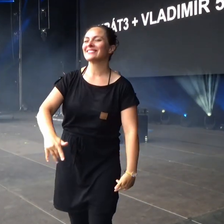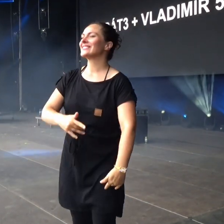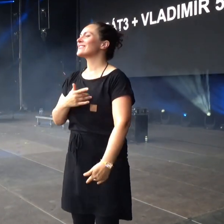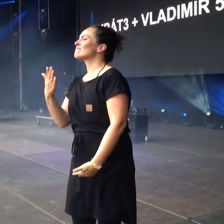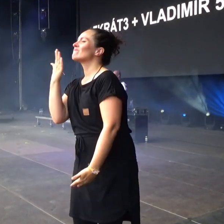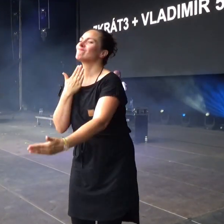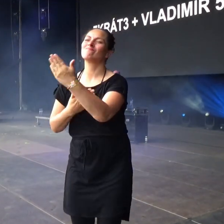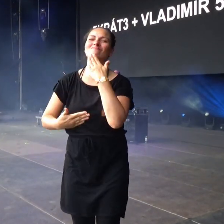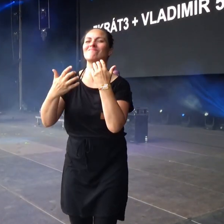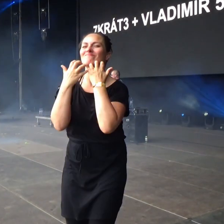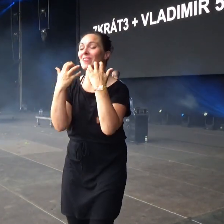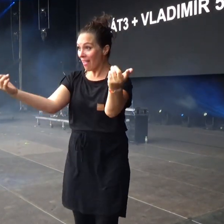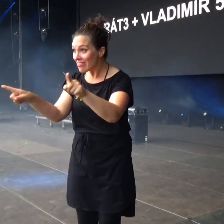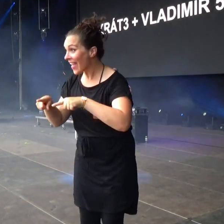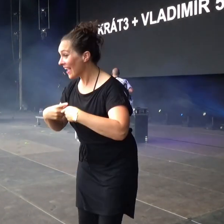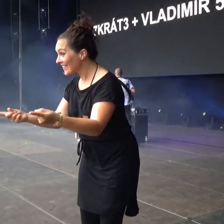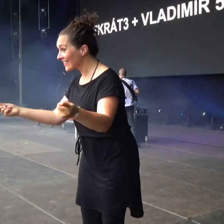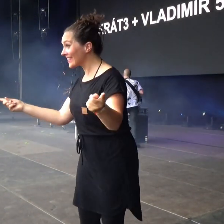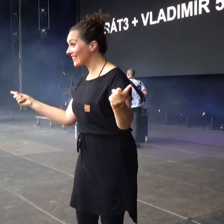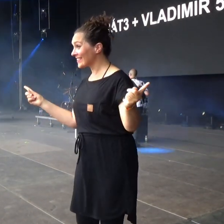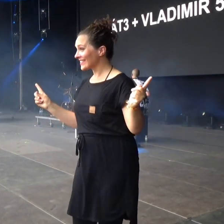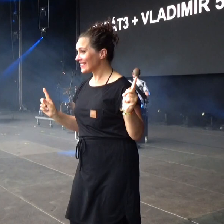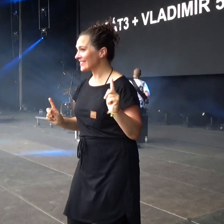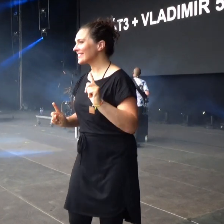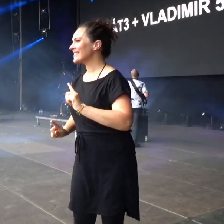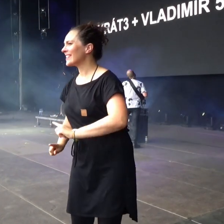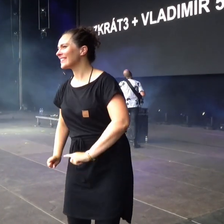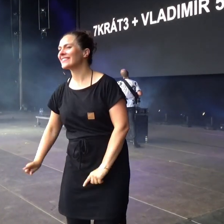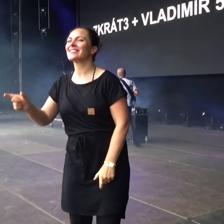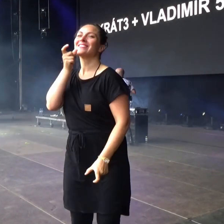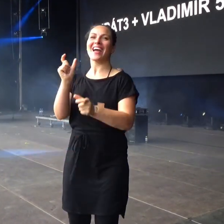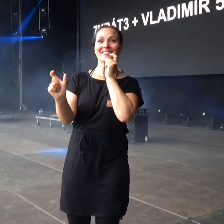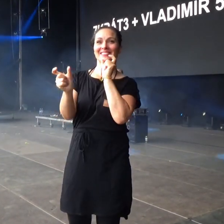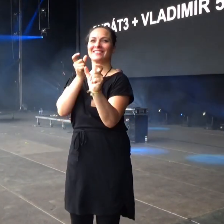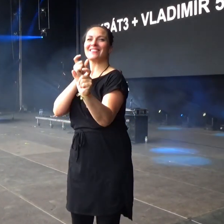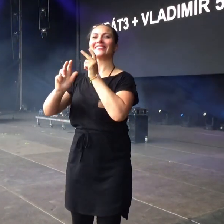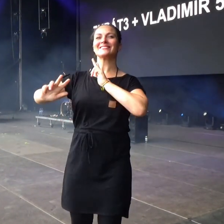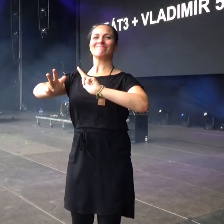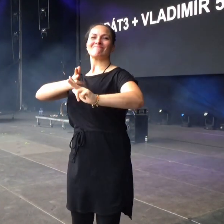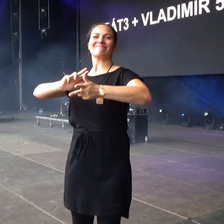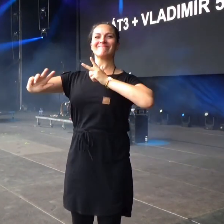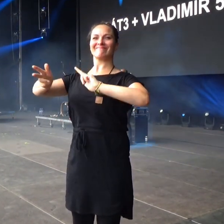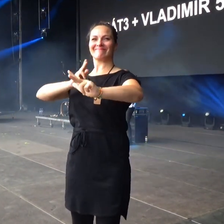Děkuji Děkuji Dorěji Overej Už Děkuji Yap Zatím Děkuji